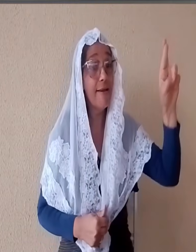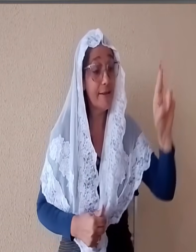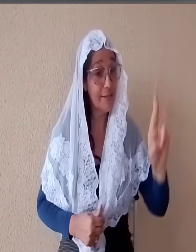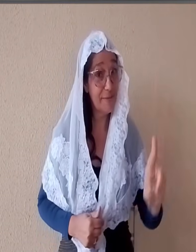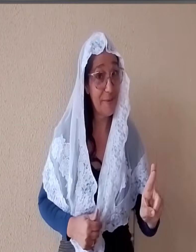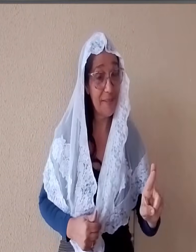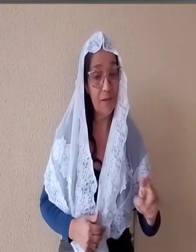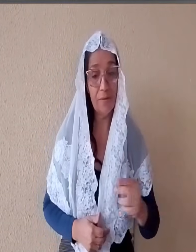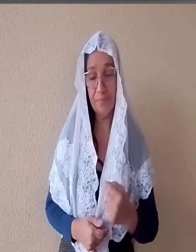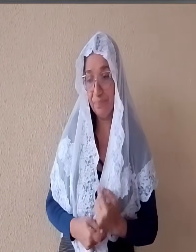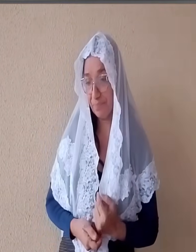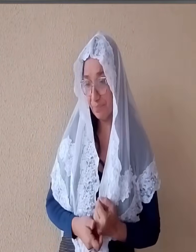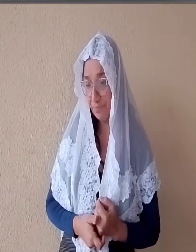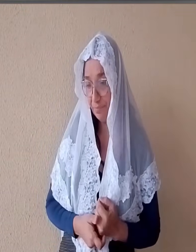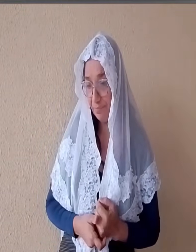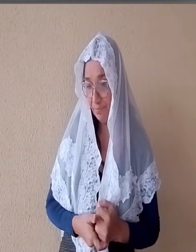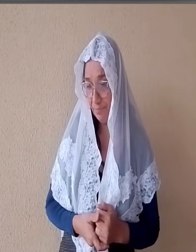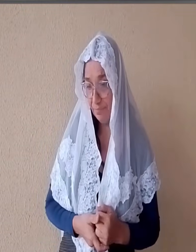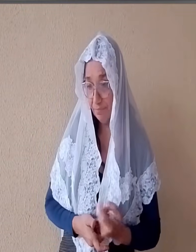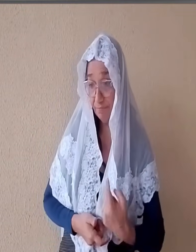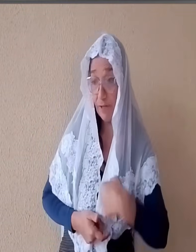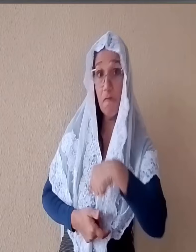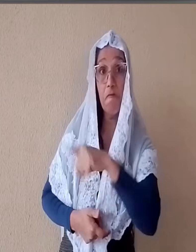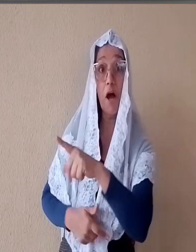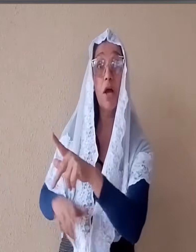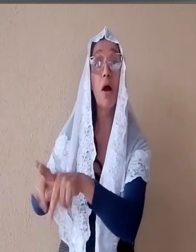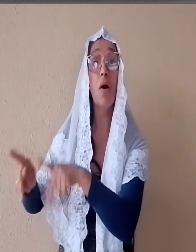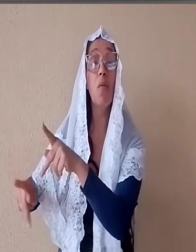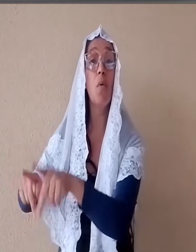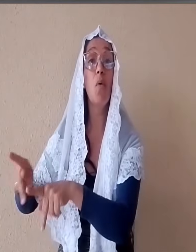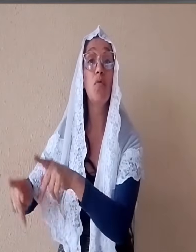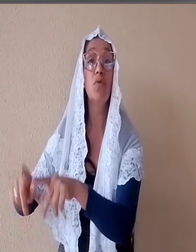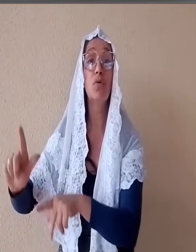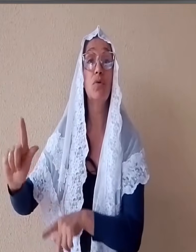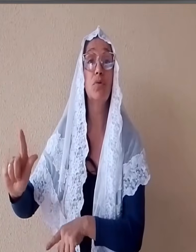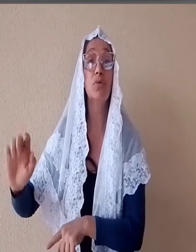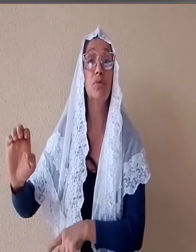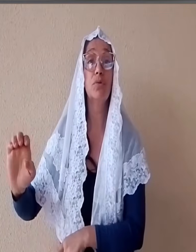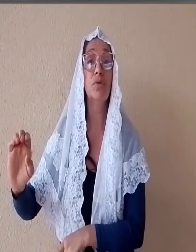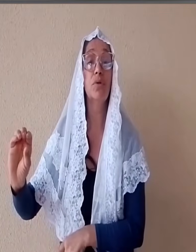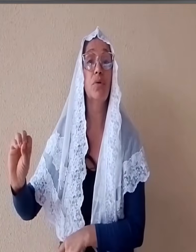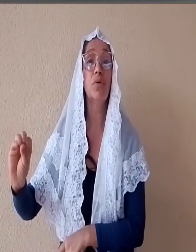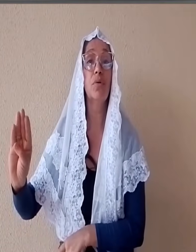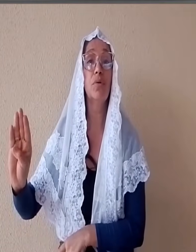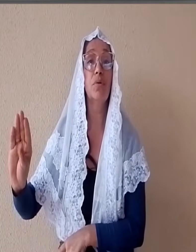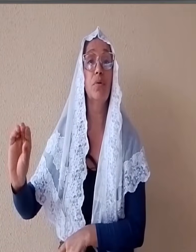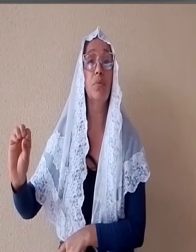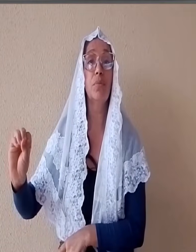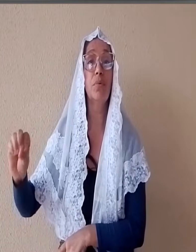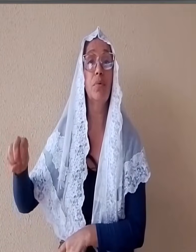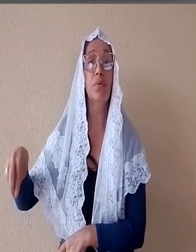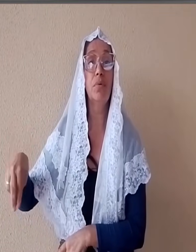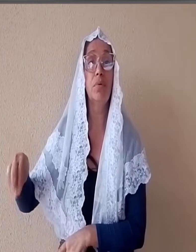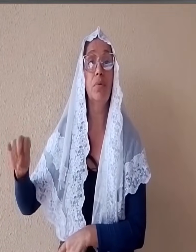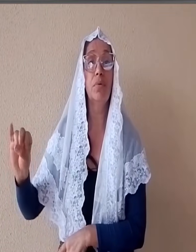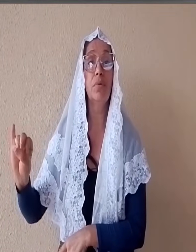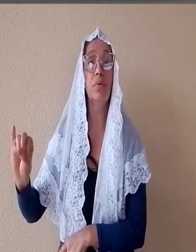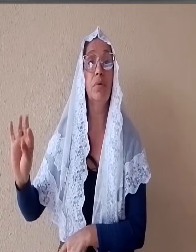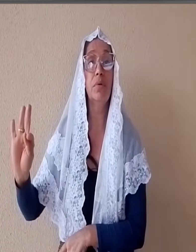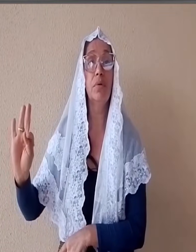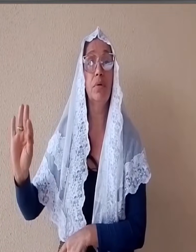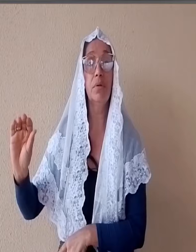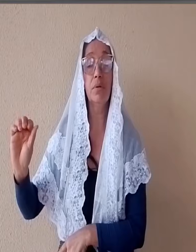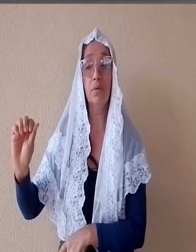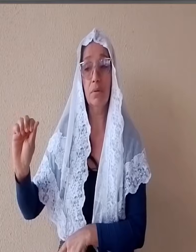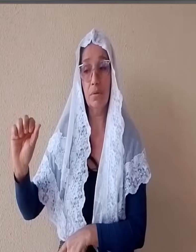querem? Eu quero tanto povo da família de Saul. Bendito é o nome do Senhor.